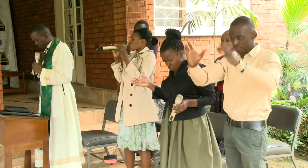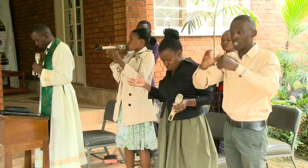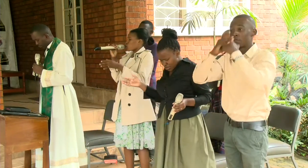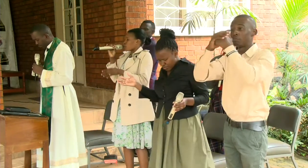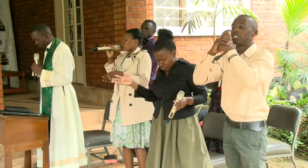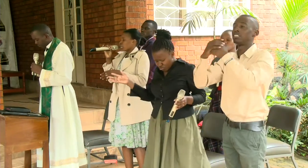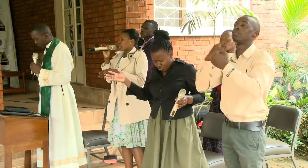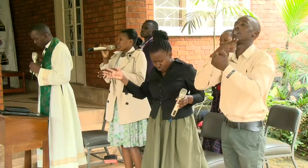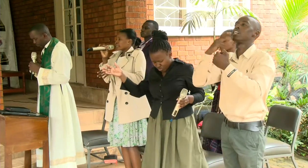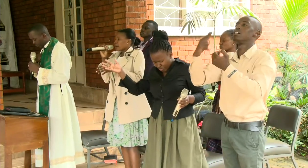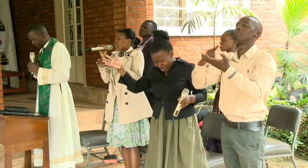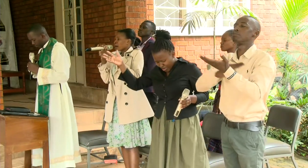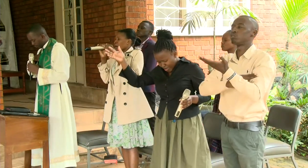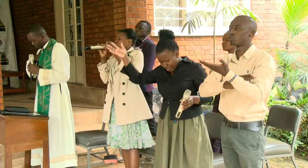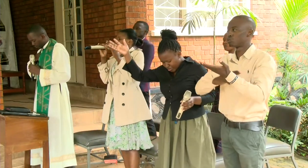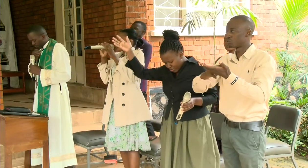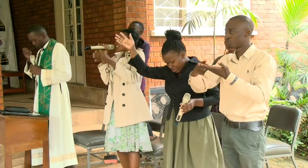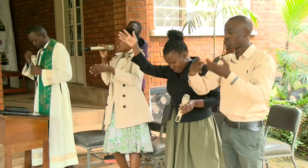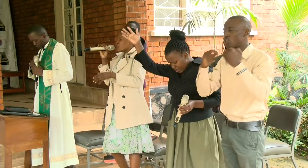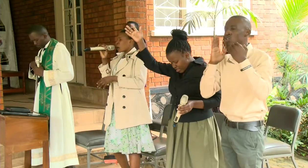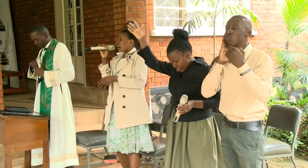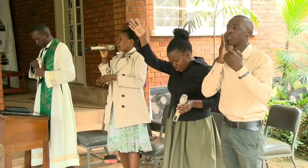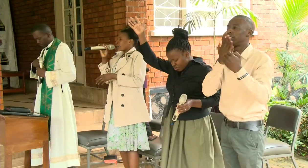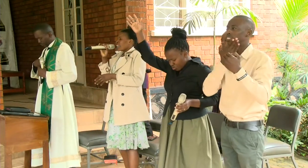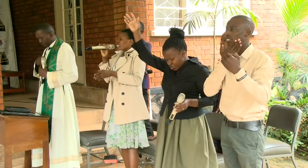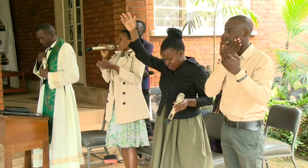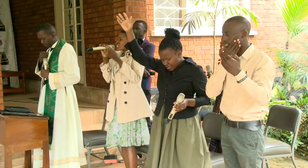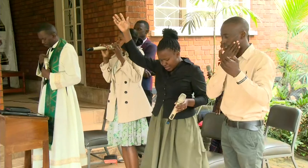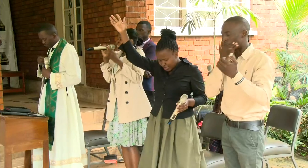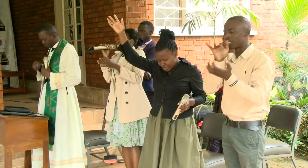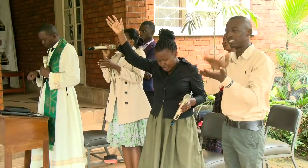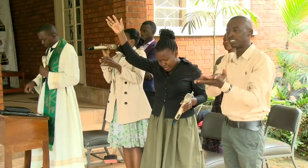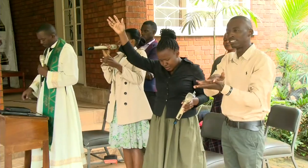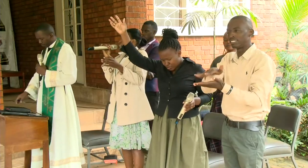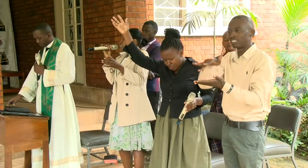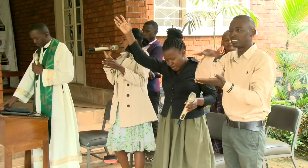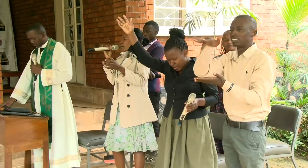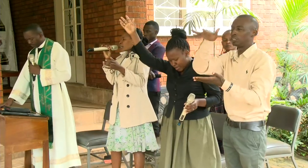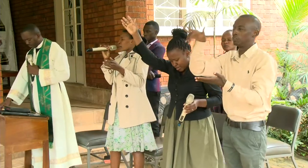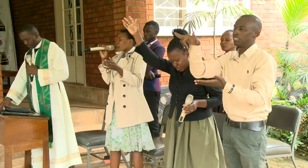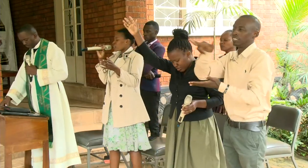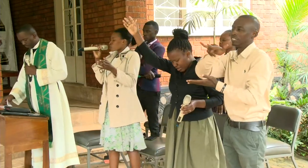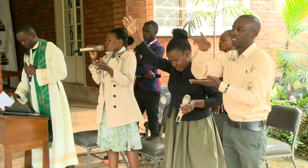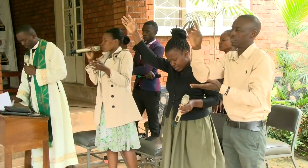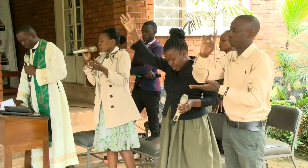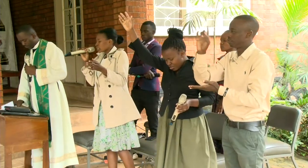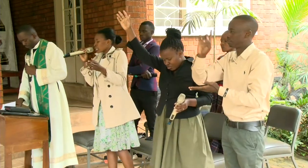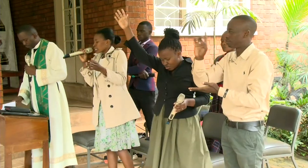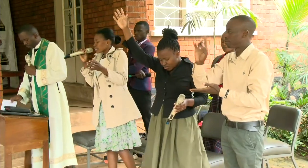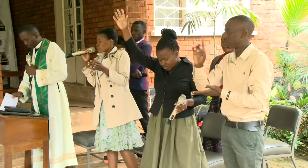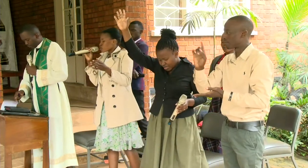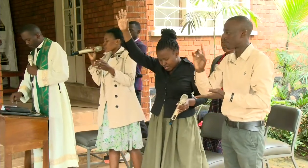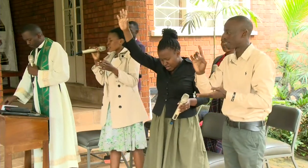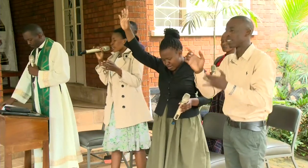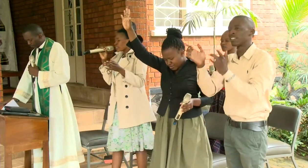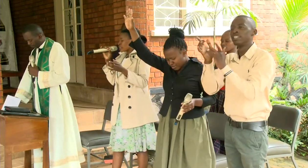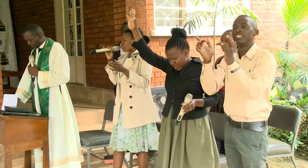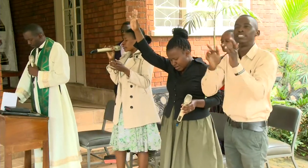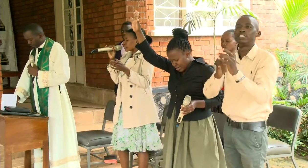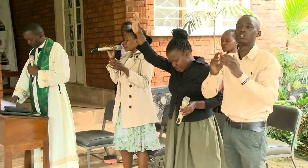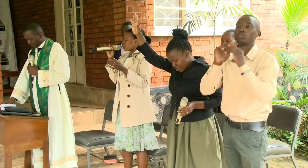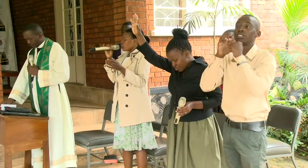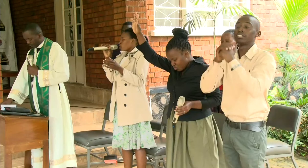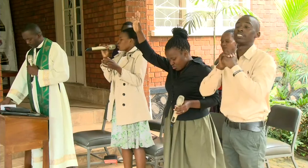bagamba mutukuvu nga bagamba wa kitiibwa ekitiibwa kye tekyenkanika baana b'abantu Yesu